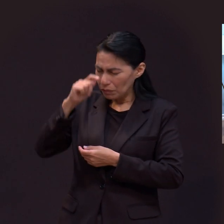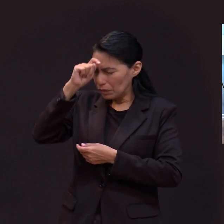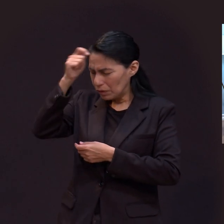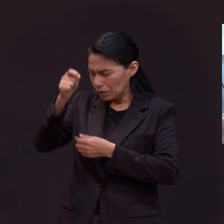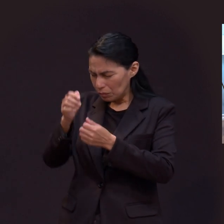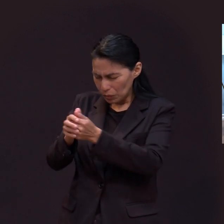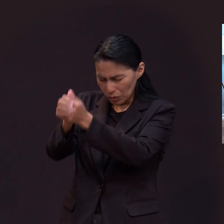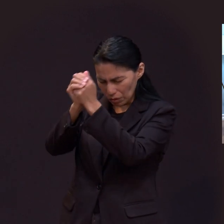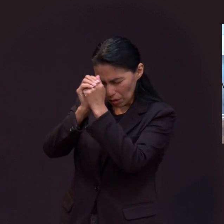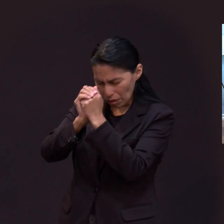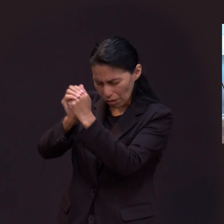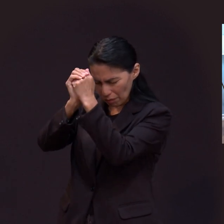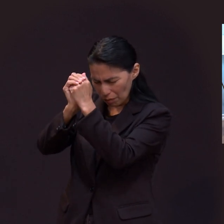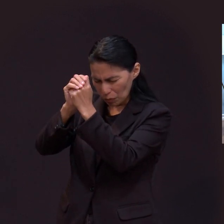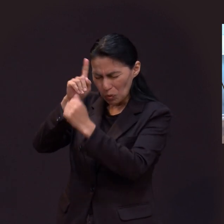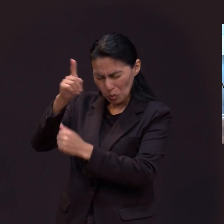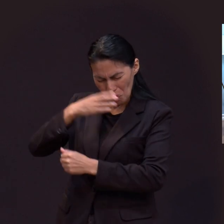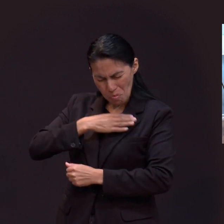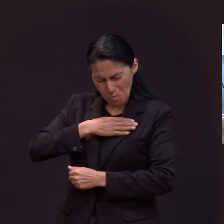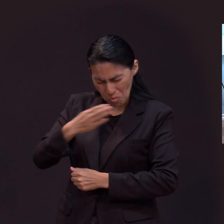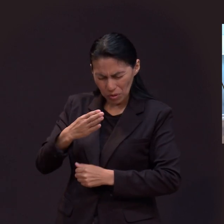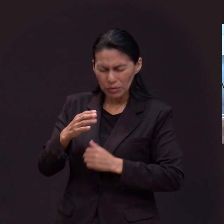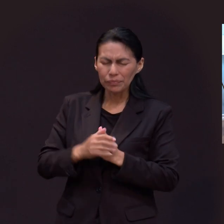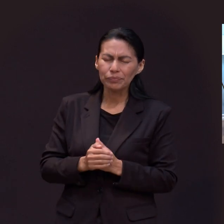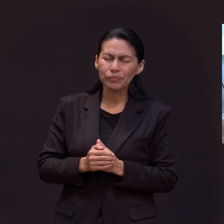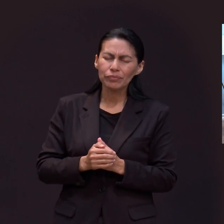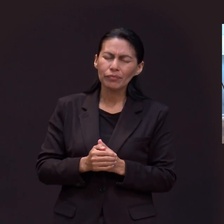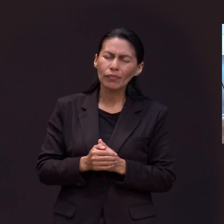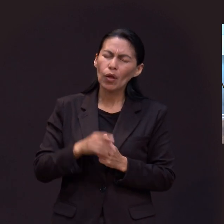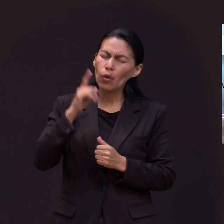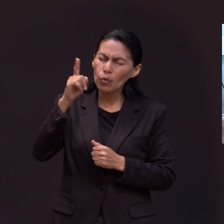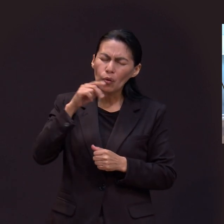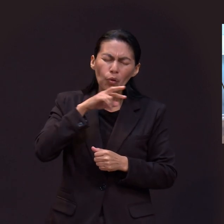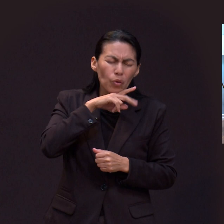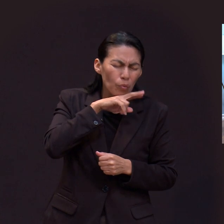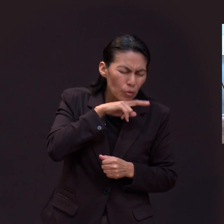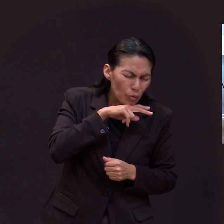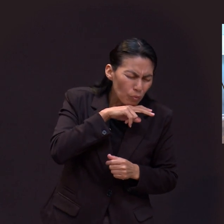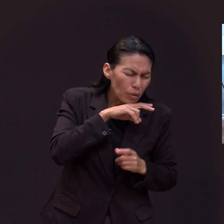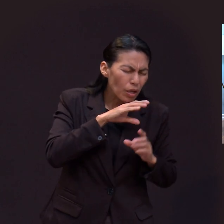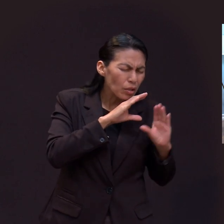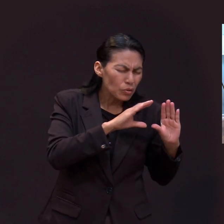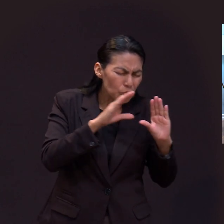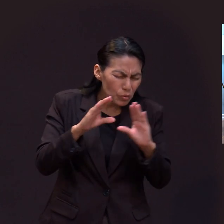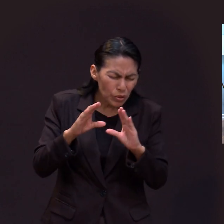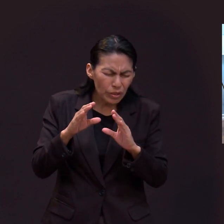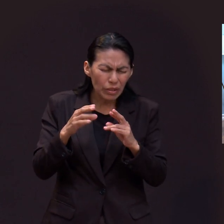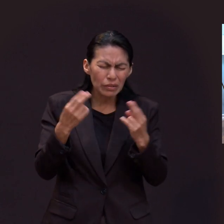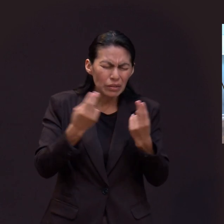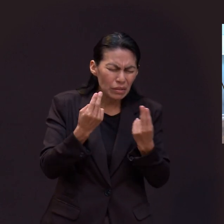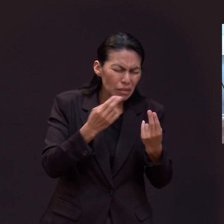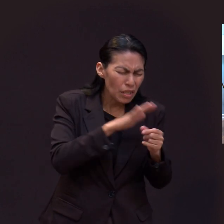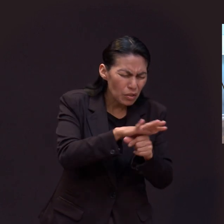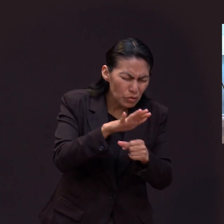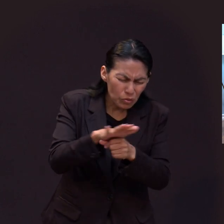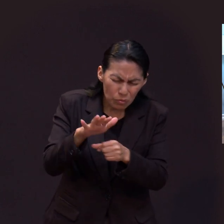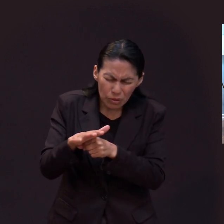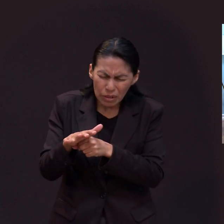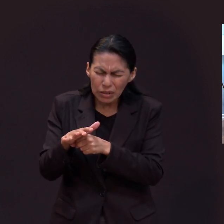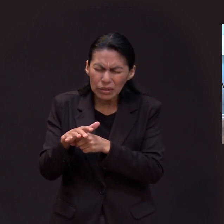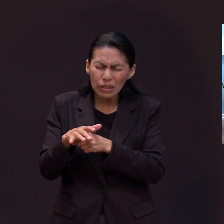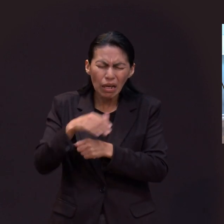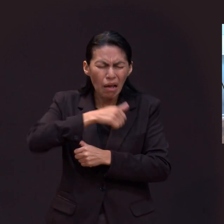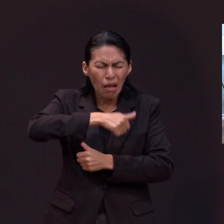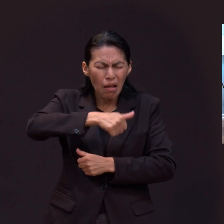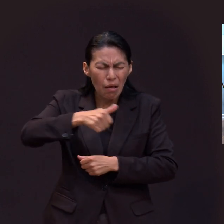gracias por el amor que nos tienes porque nos cuidas porque te preocupas de cada necesidad de cada hijo